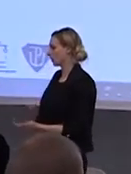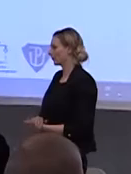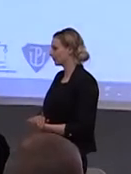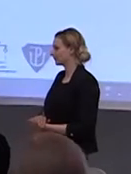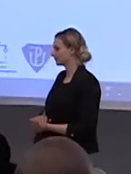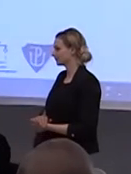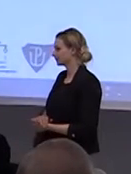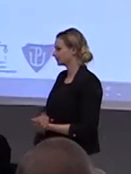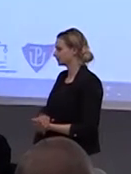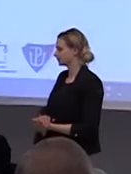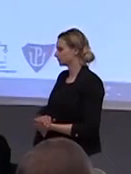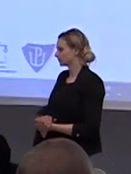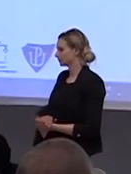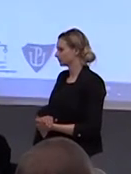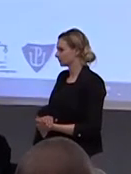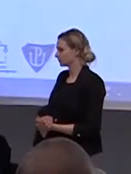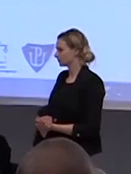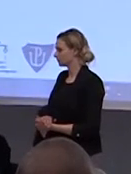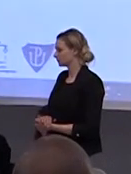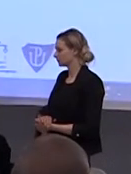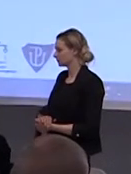the highest on pupil attainment.